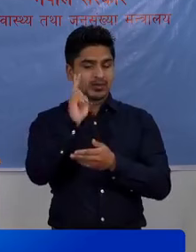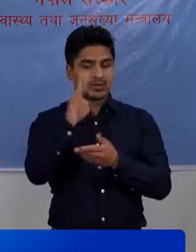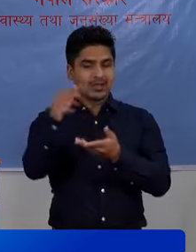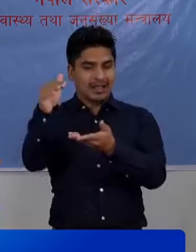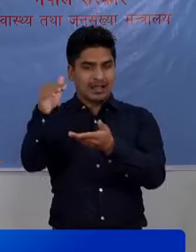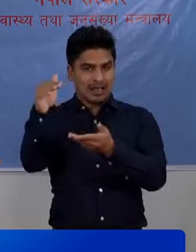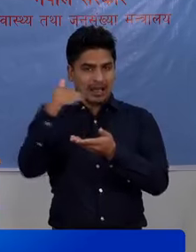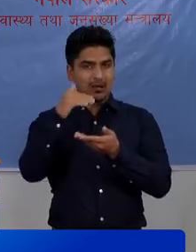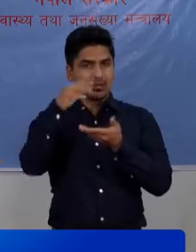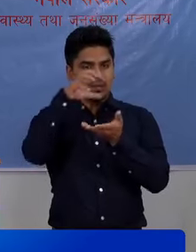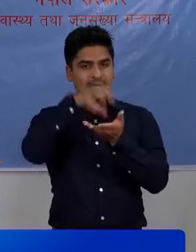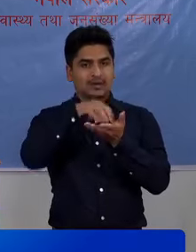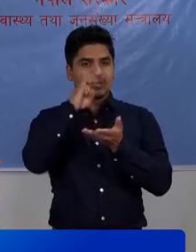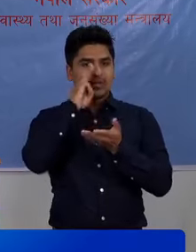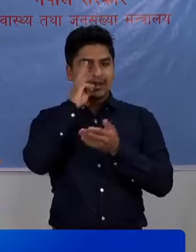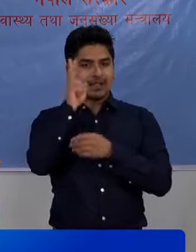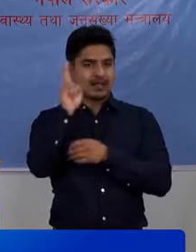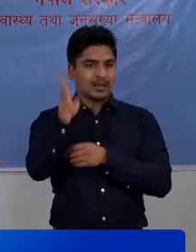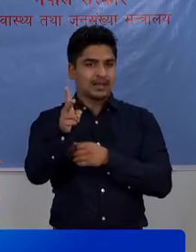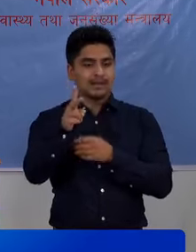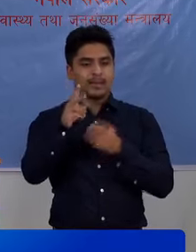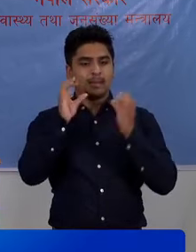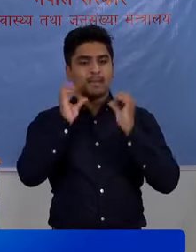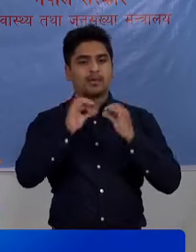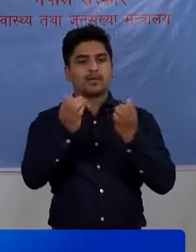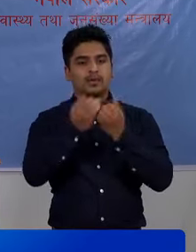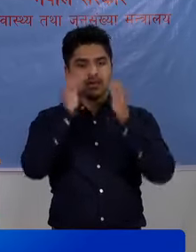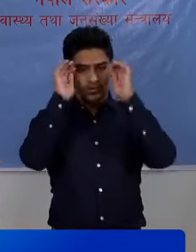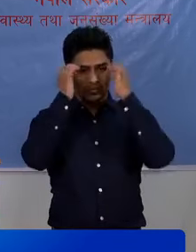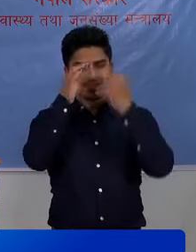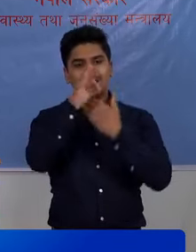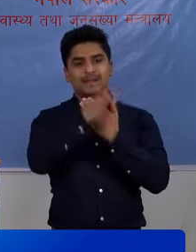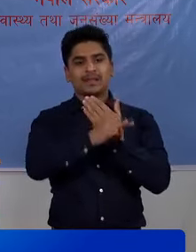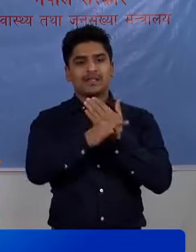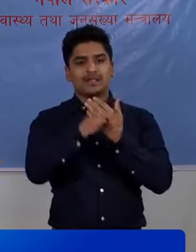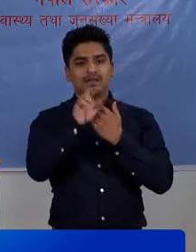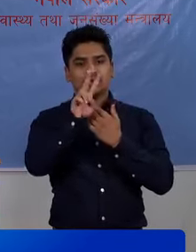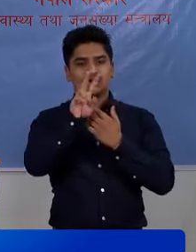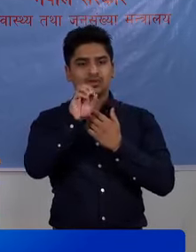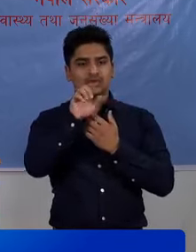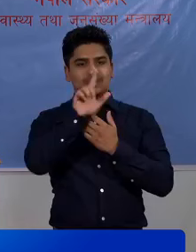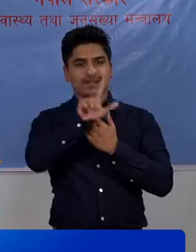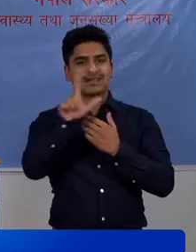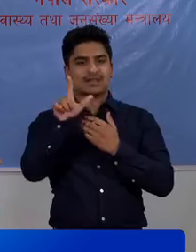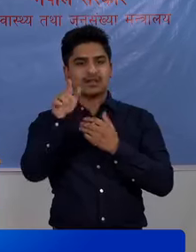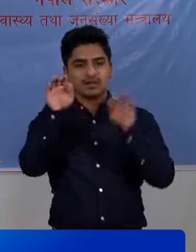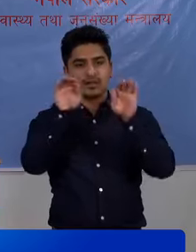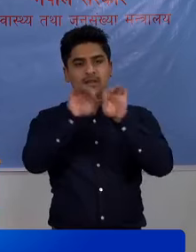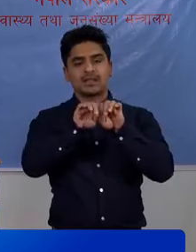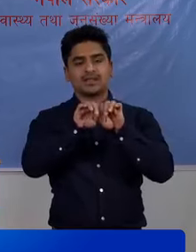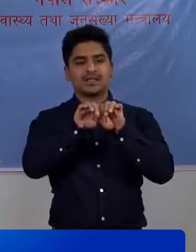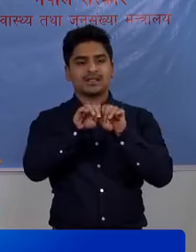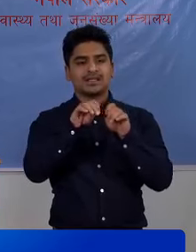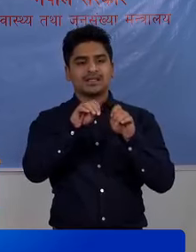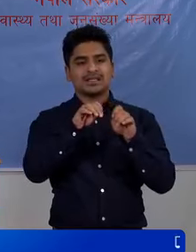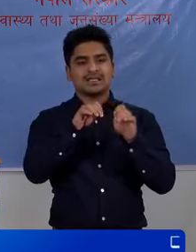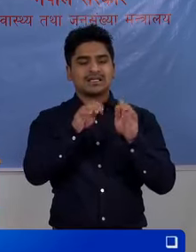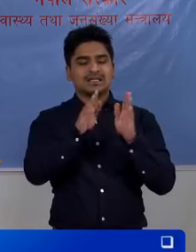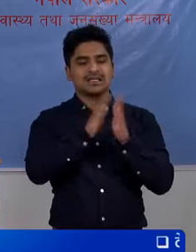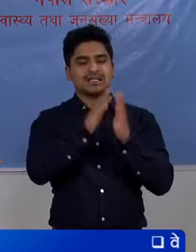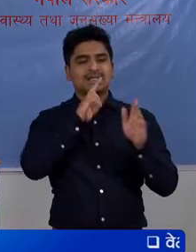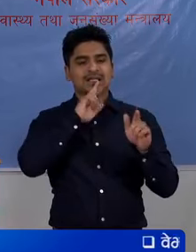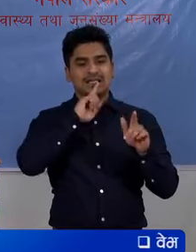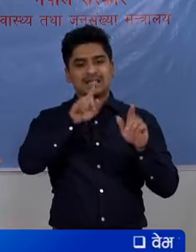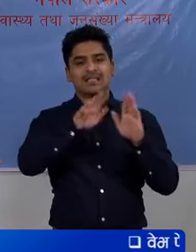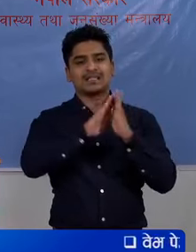आउने ठाउमा तेहां अपनाउन उपरने सुरक्ष्या बिधी 207 सम्बंदी निर्देशिका कारणियोन को